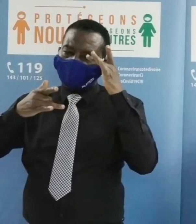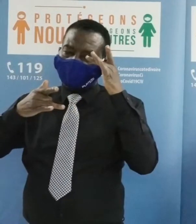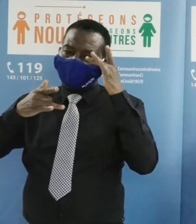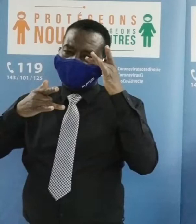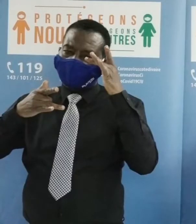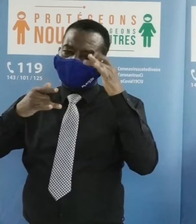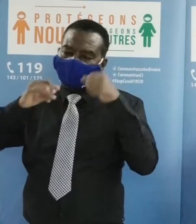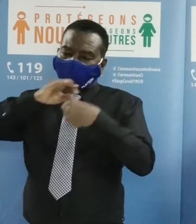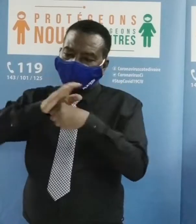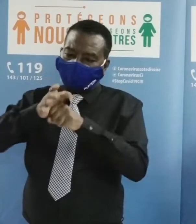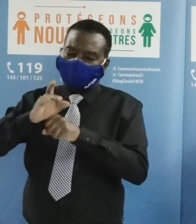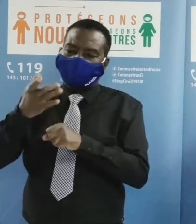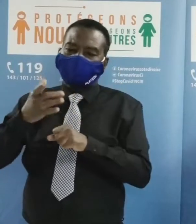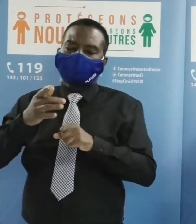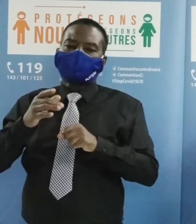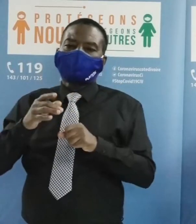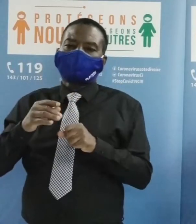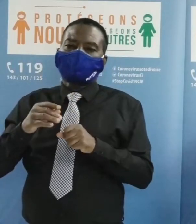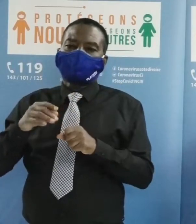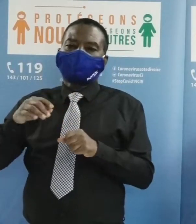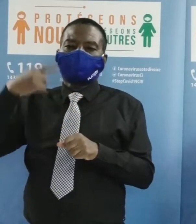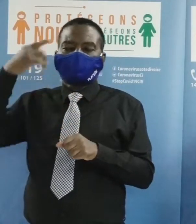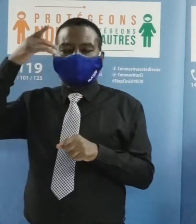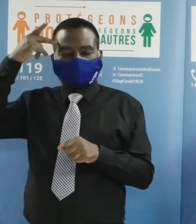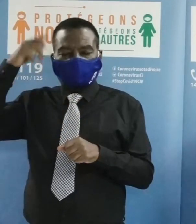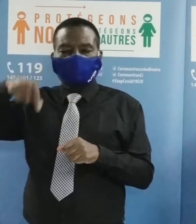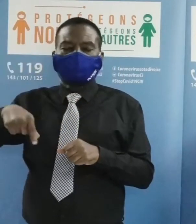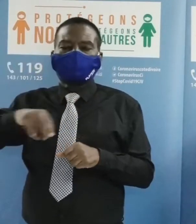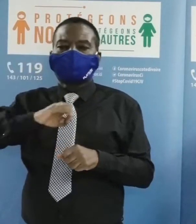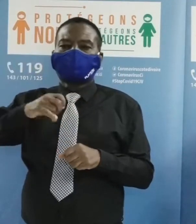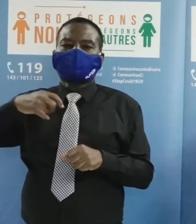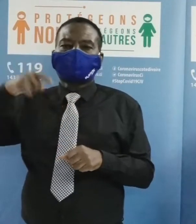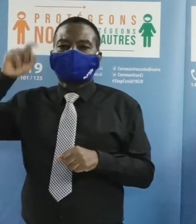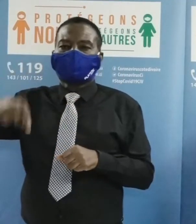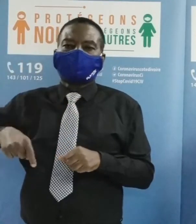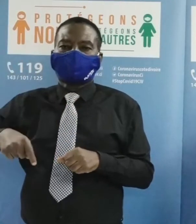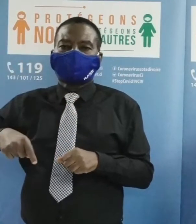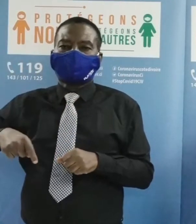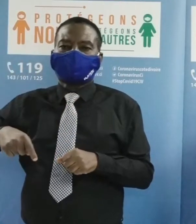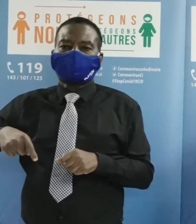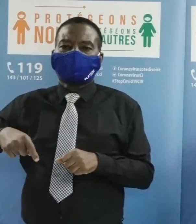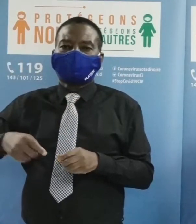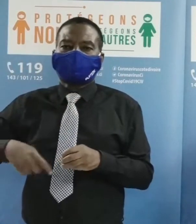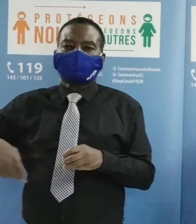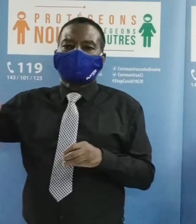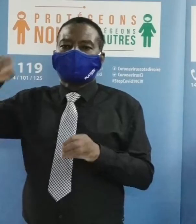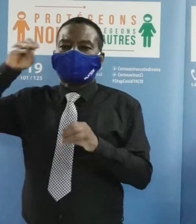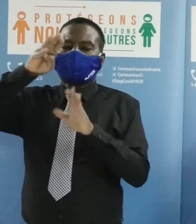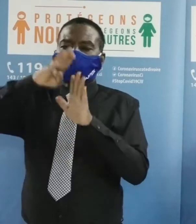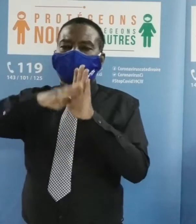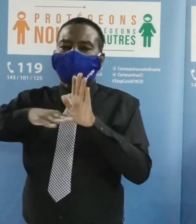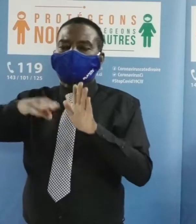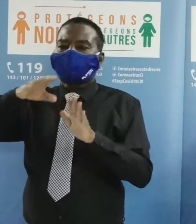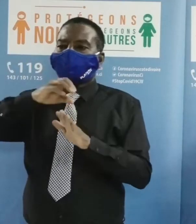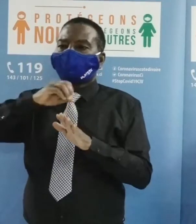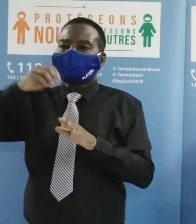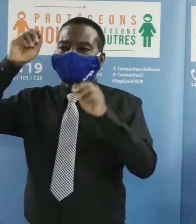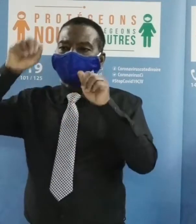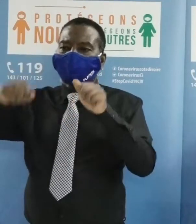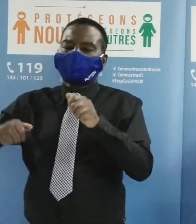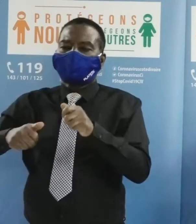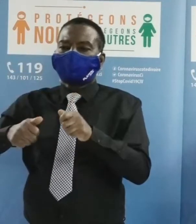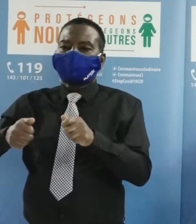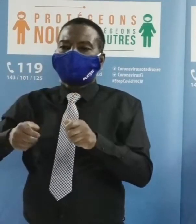lakovic 19 je pense que il nous faut un appui complémentaire les pouvoirs